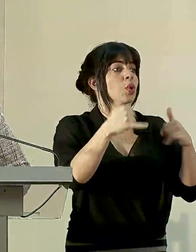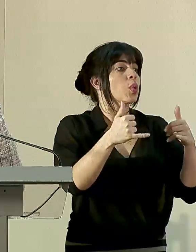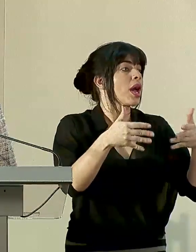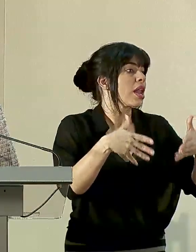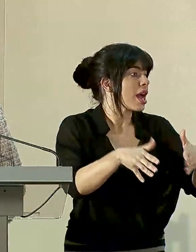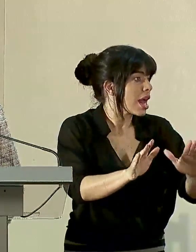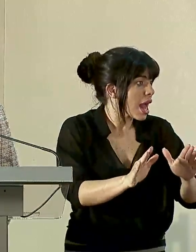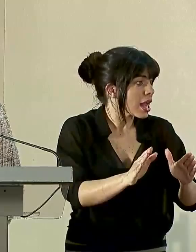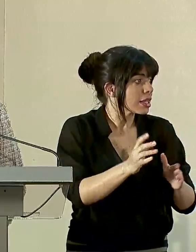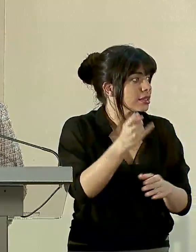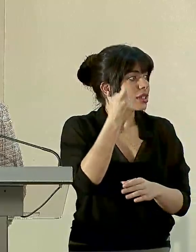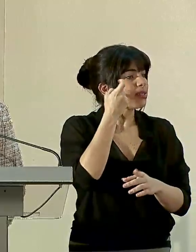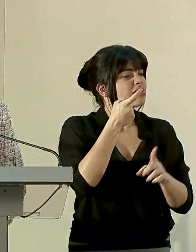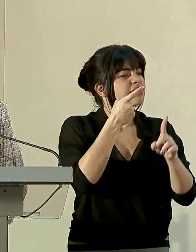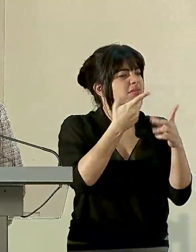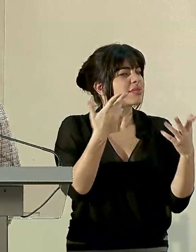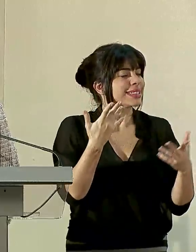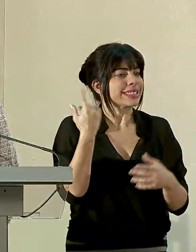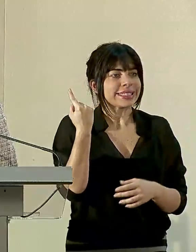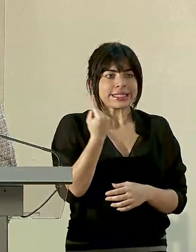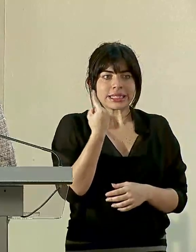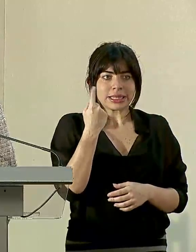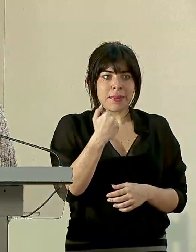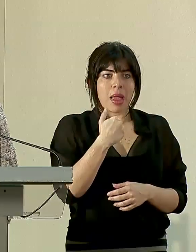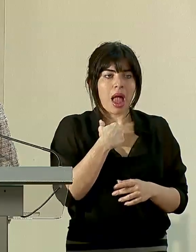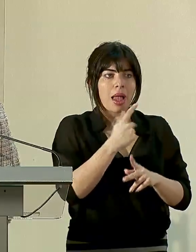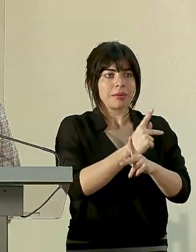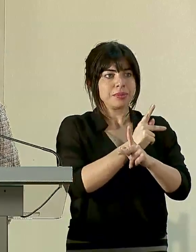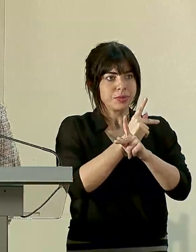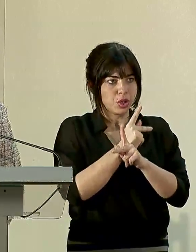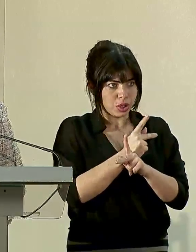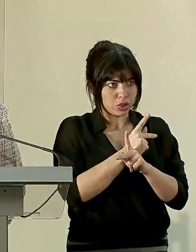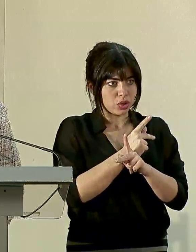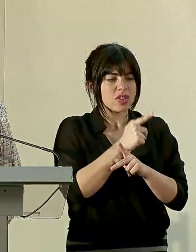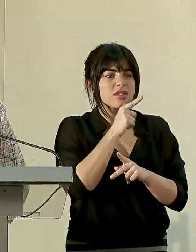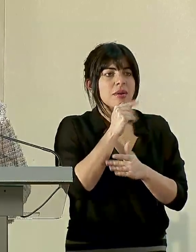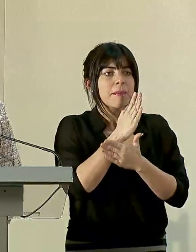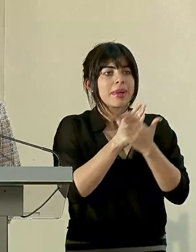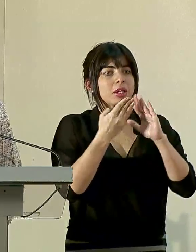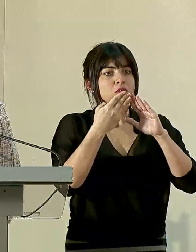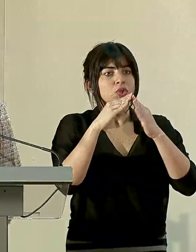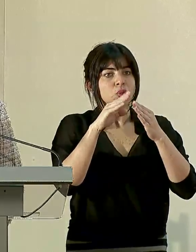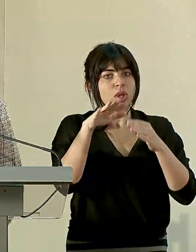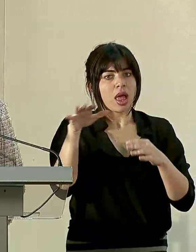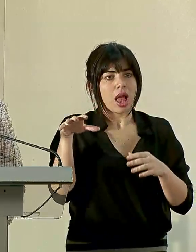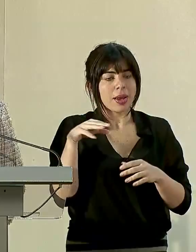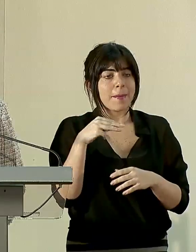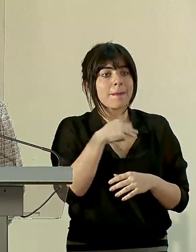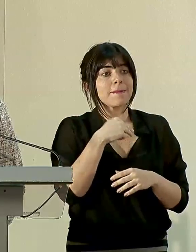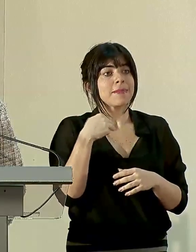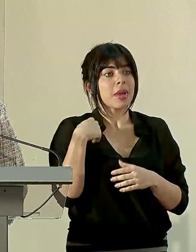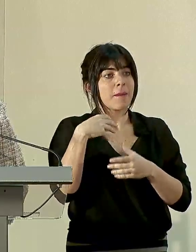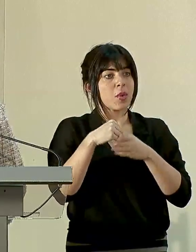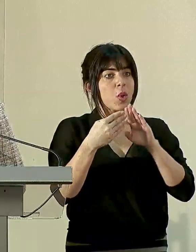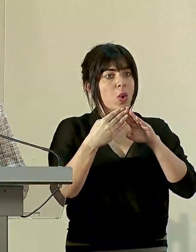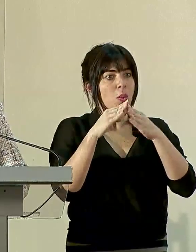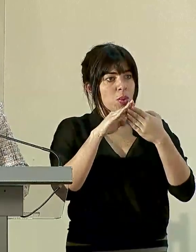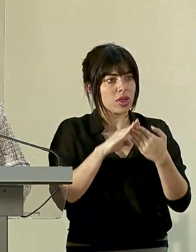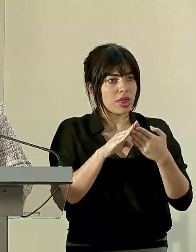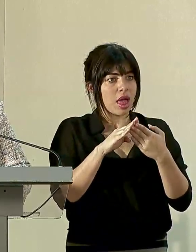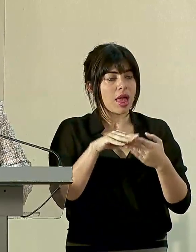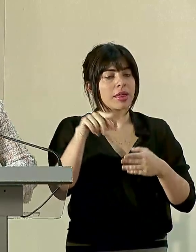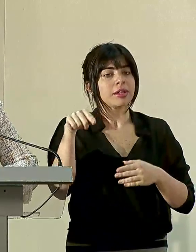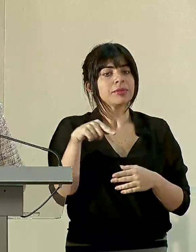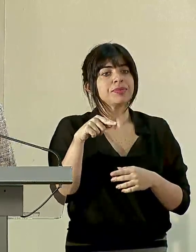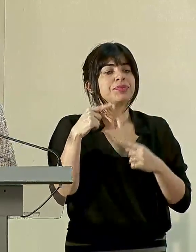las calles. La idea es que siempre haya protección de los ciudadanos y de los miembros de las comunidades que